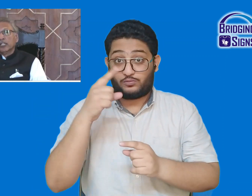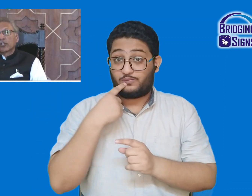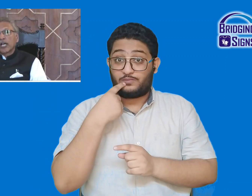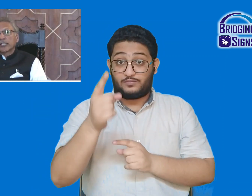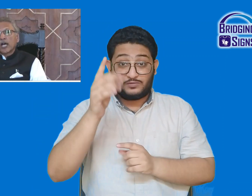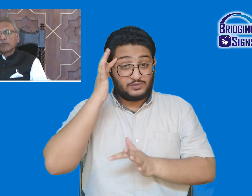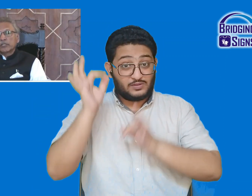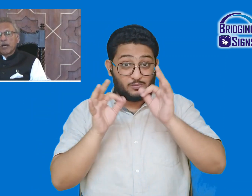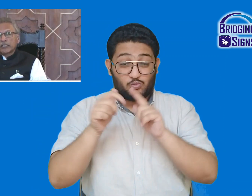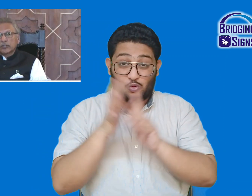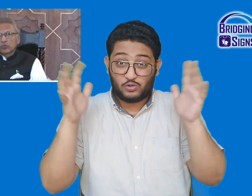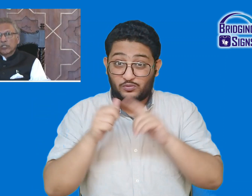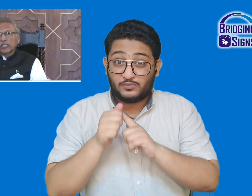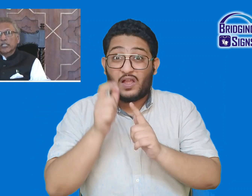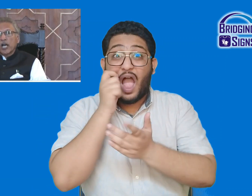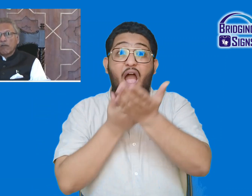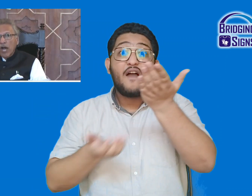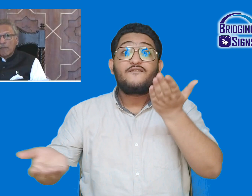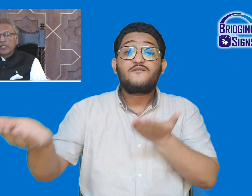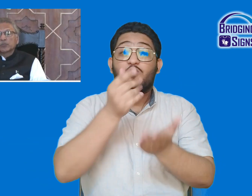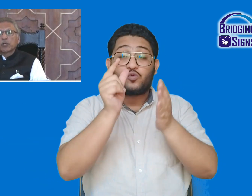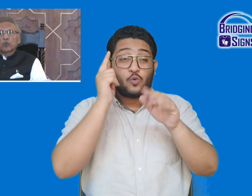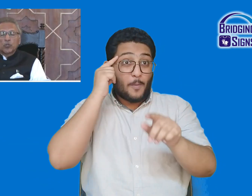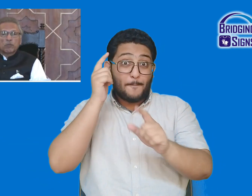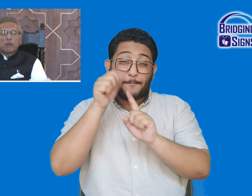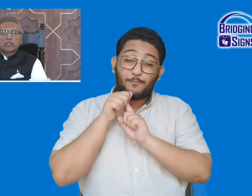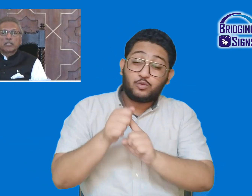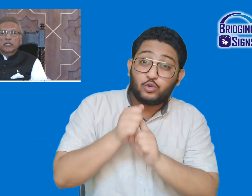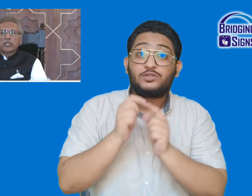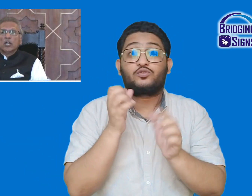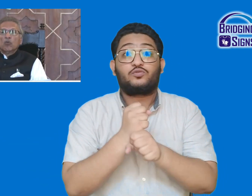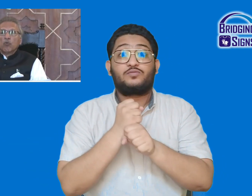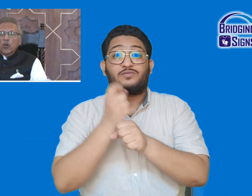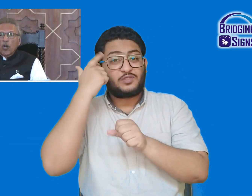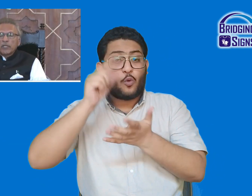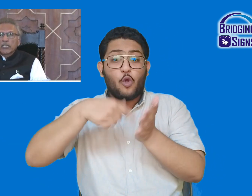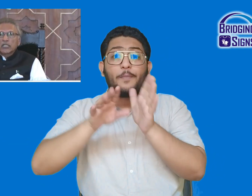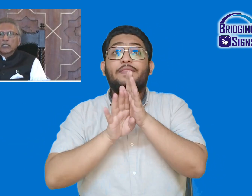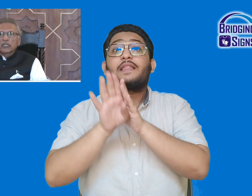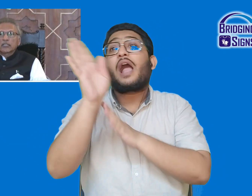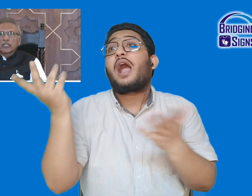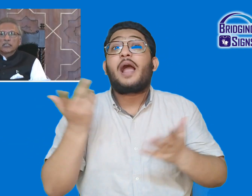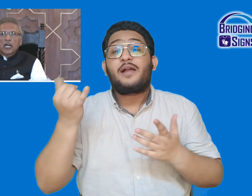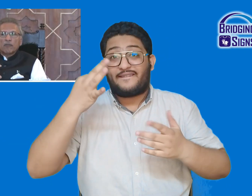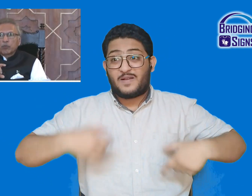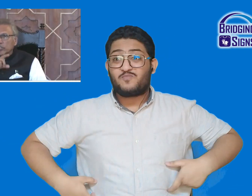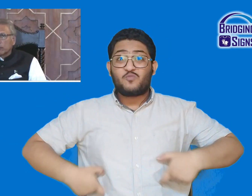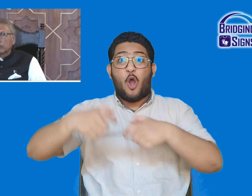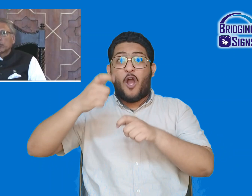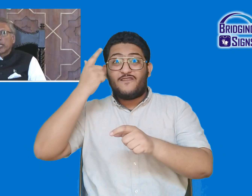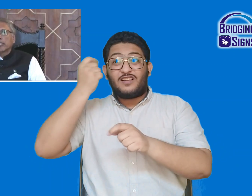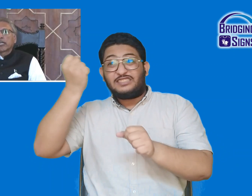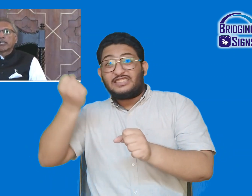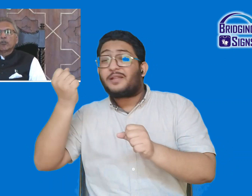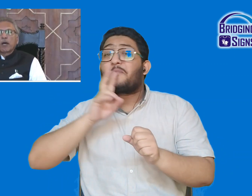گی۔ تو لہٰذا اب اس بات کی ضرورت ہے کہ عوام اس پر خود پابندی کرے۔ وہ قومیں ترقی کرتی ہیں جہاں پولیس